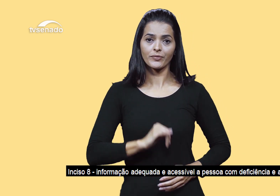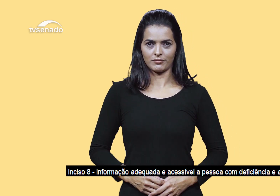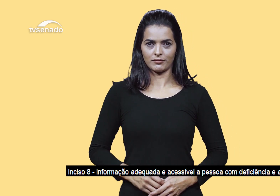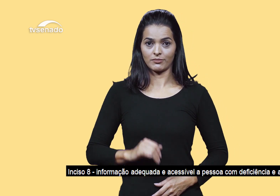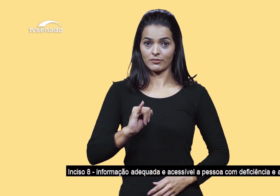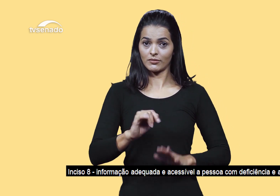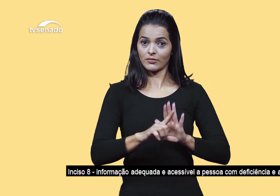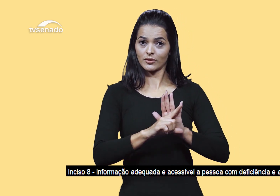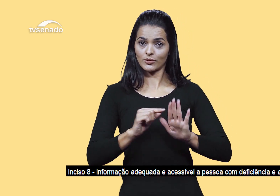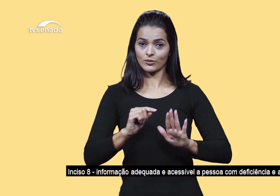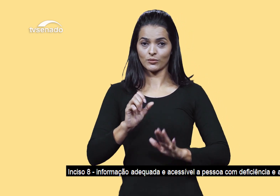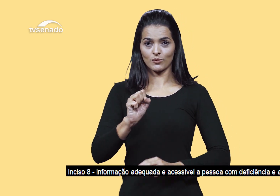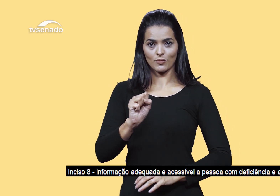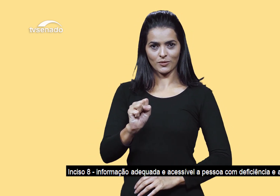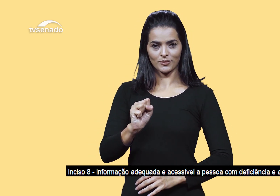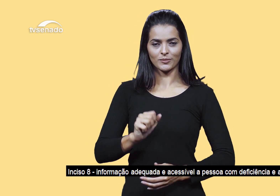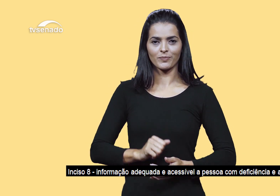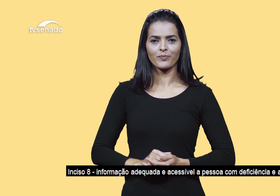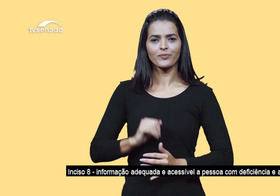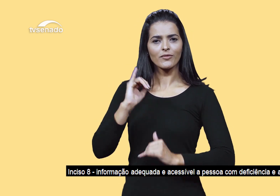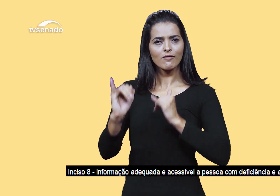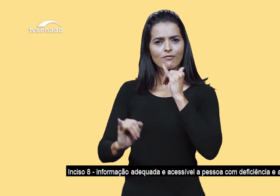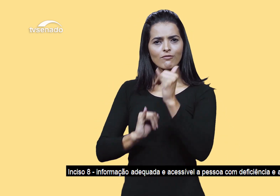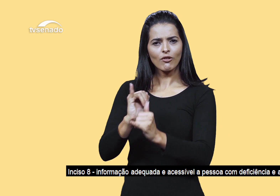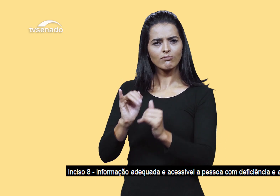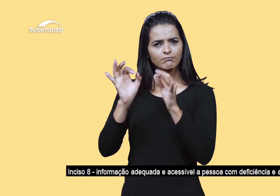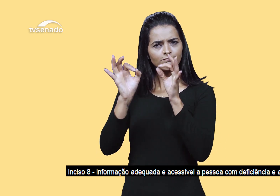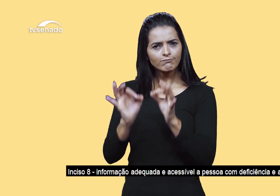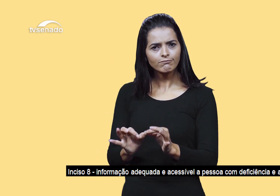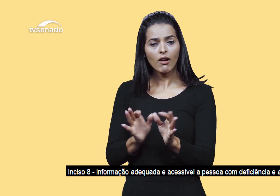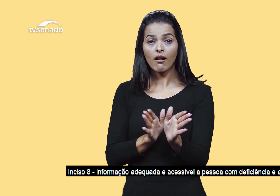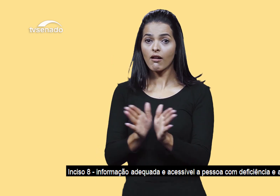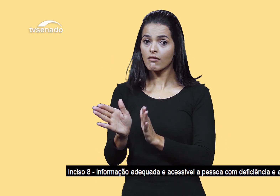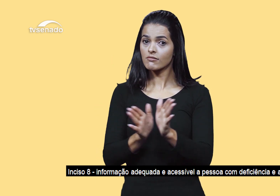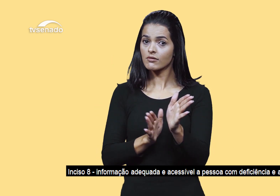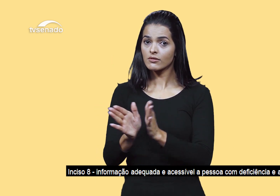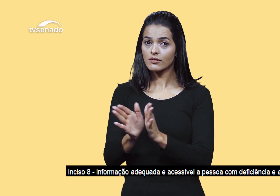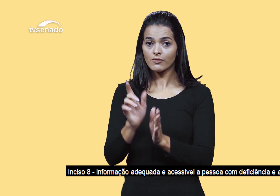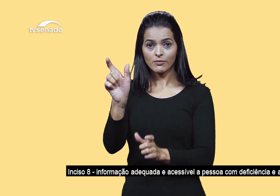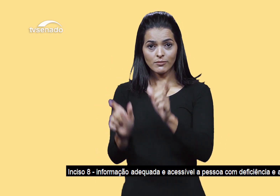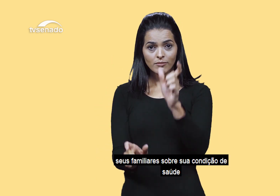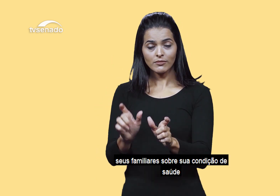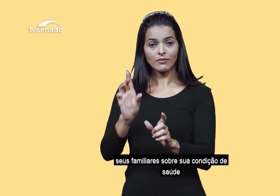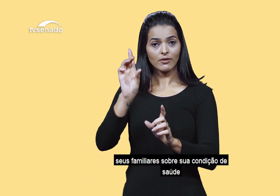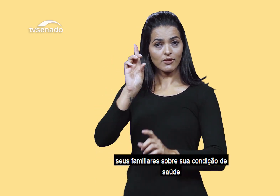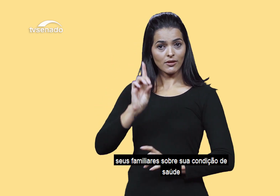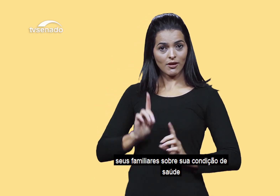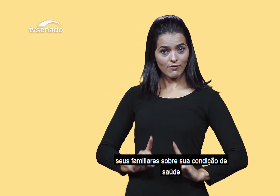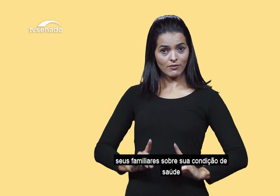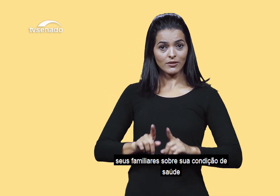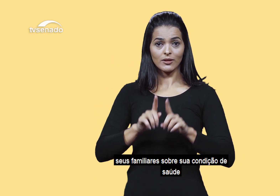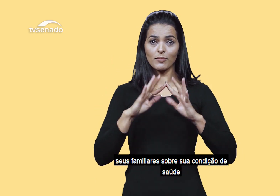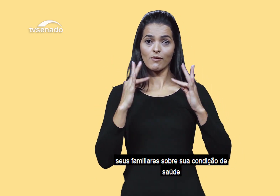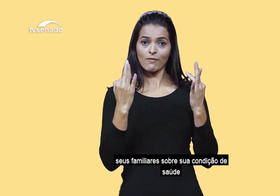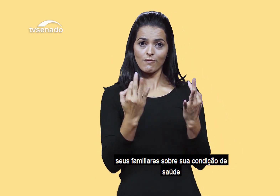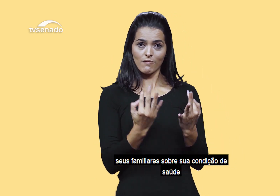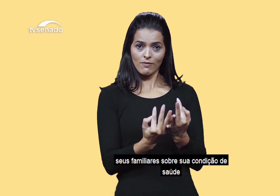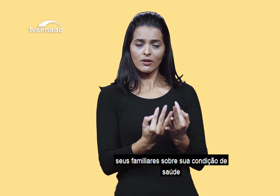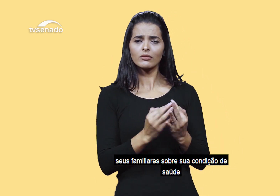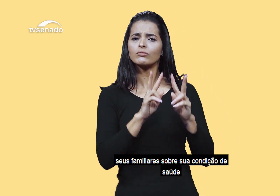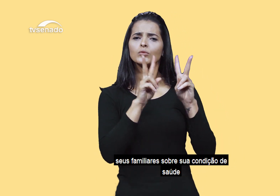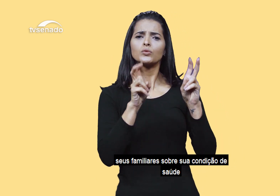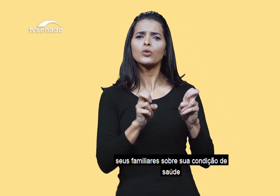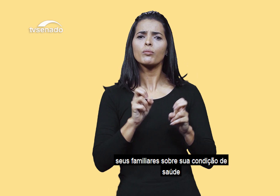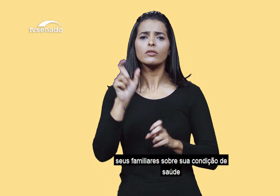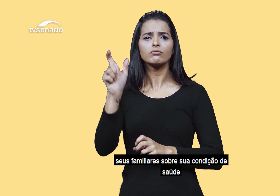Inciso 8º. Informação adequada e acessível à pessoa com deficiência e a seus familiares sobre sua